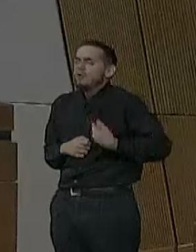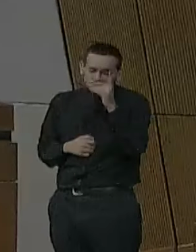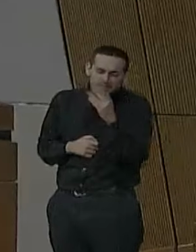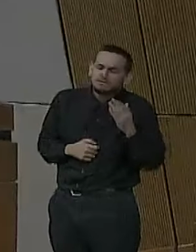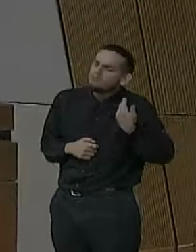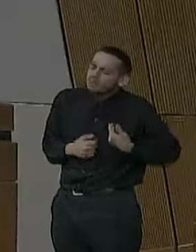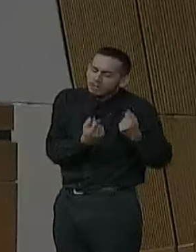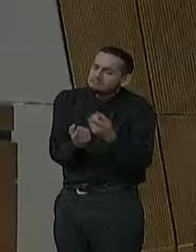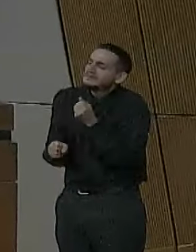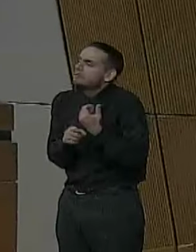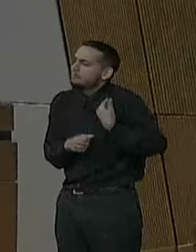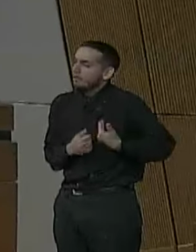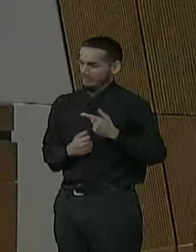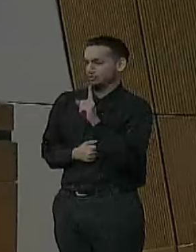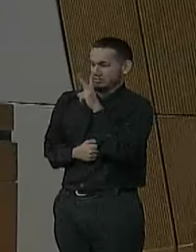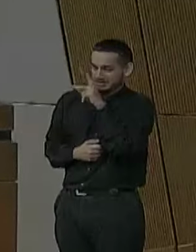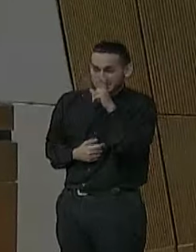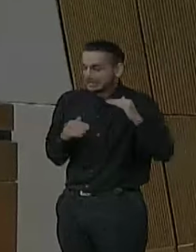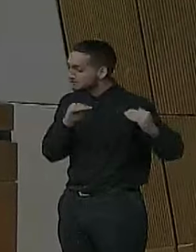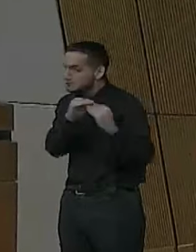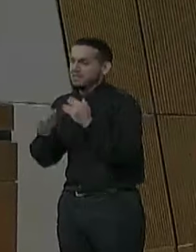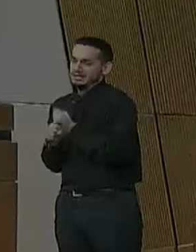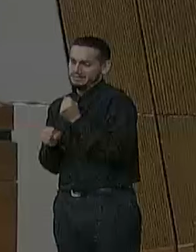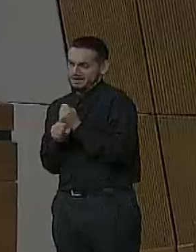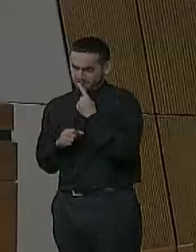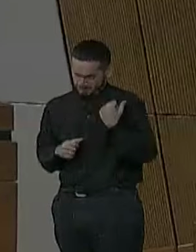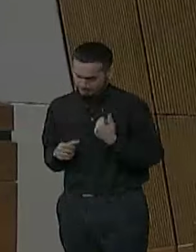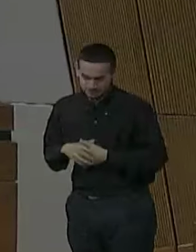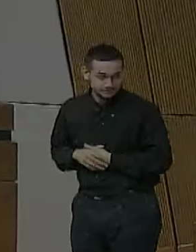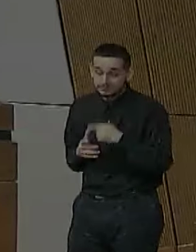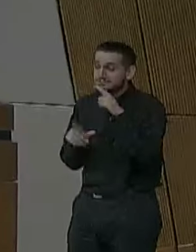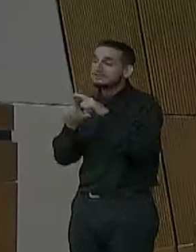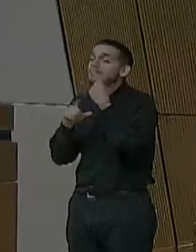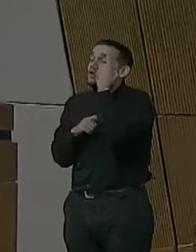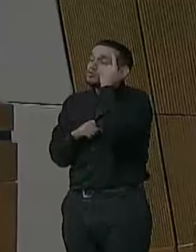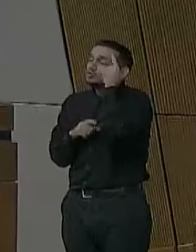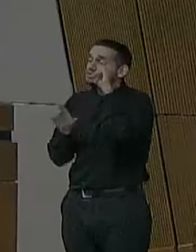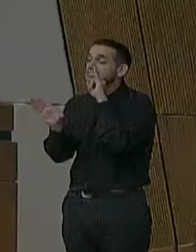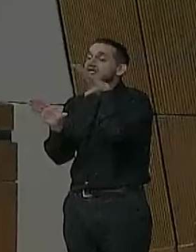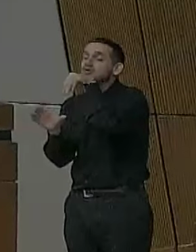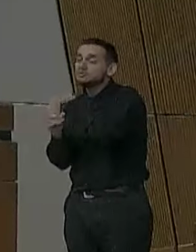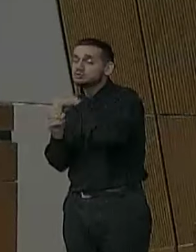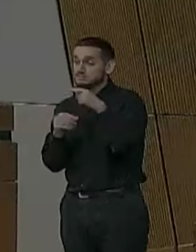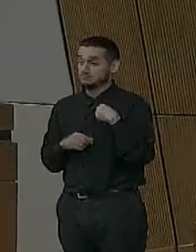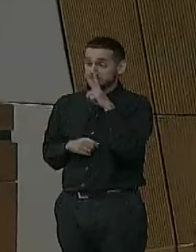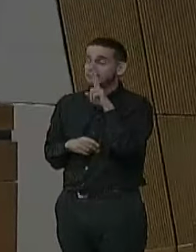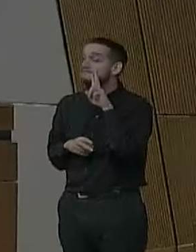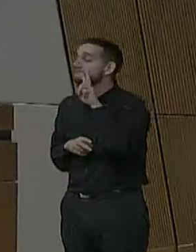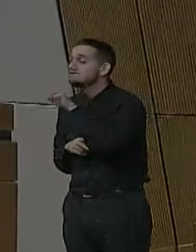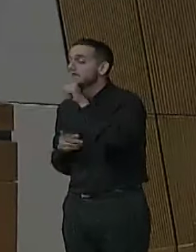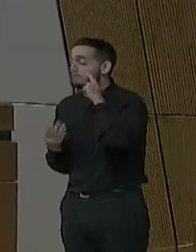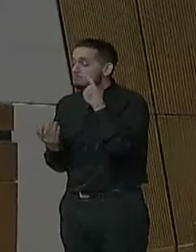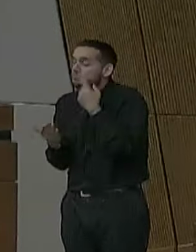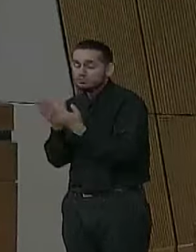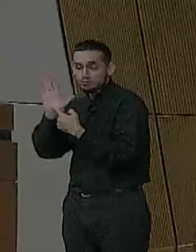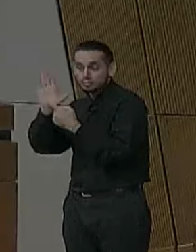los beneficios que encontramos es en la cultura organizacional y en la conciencia de inclusión. Yo siempre hablo de la visualización de una persona.